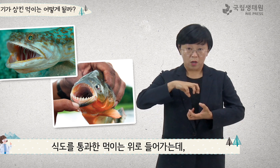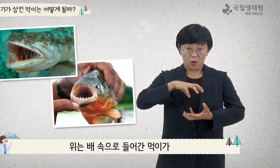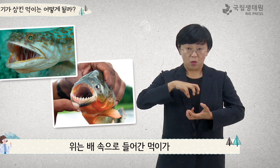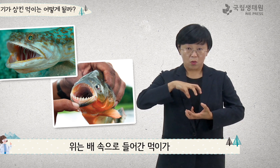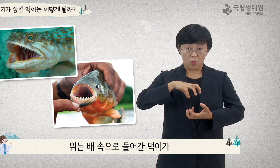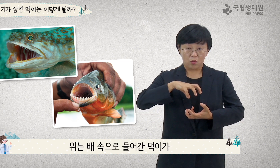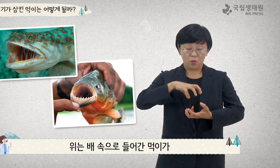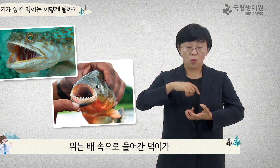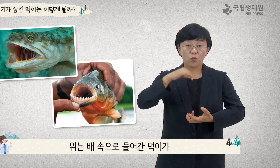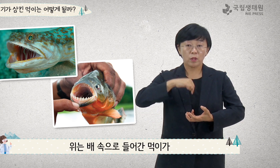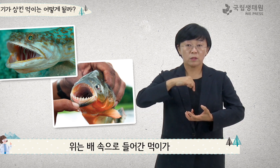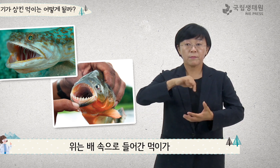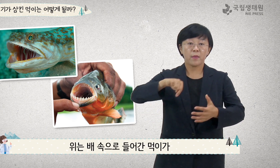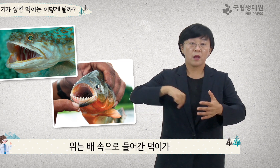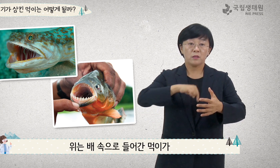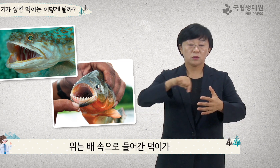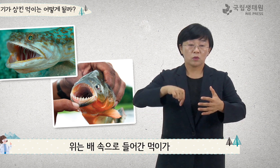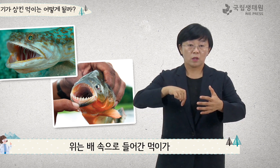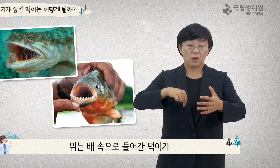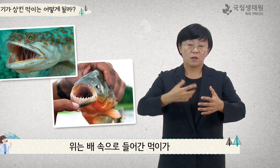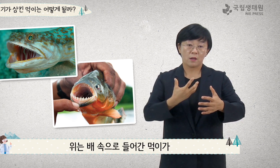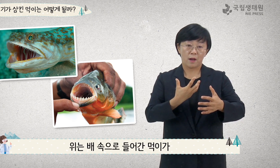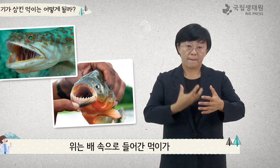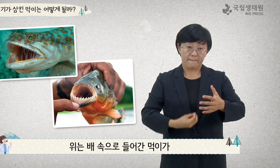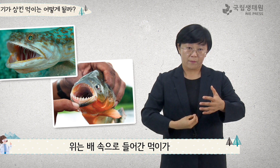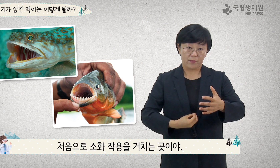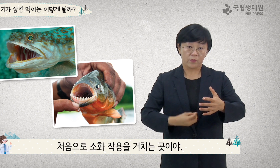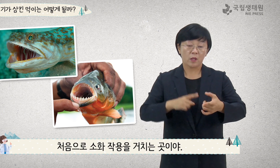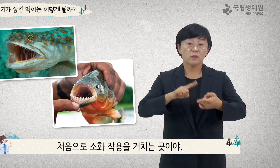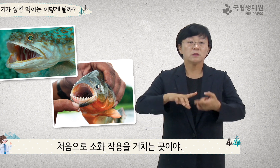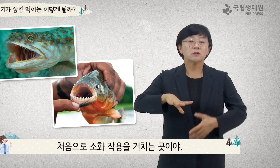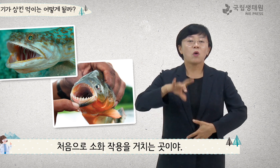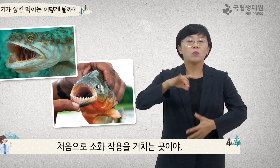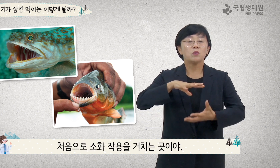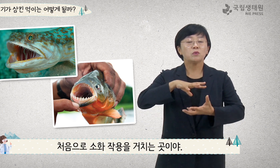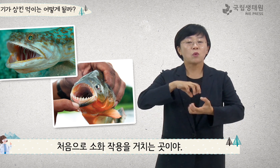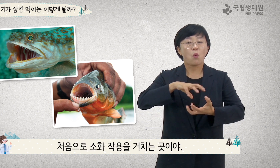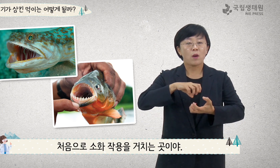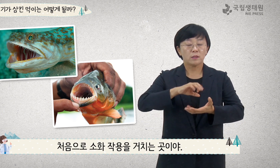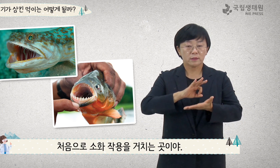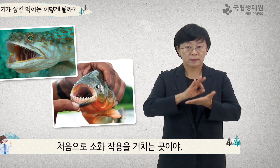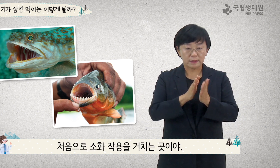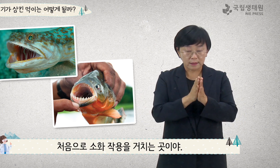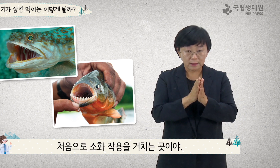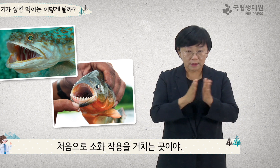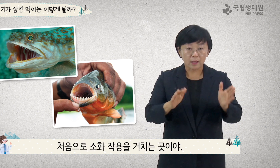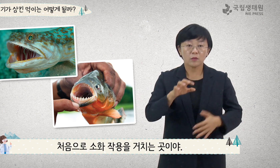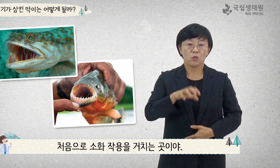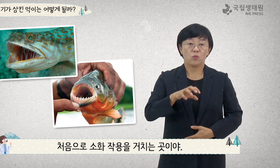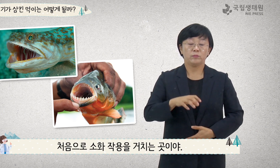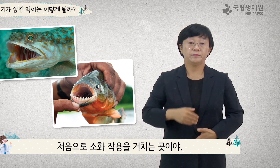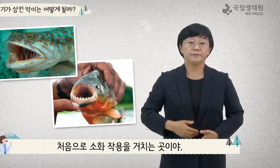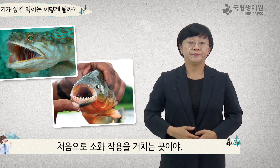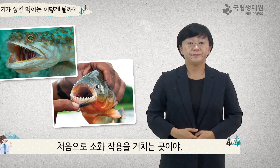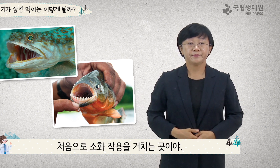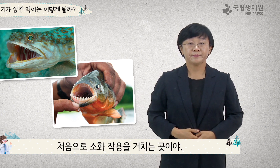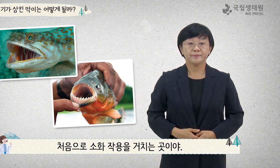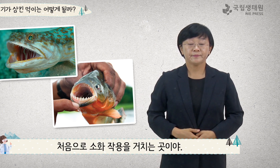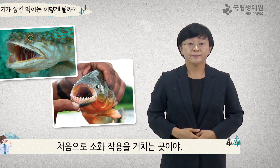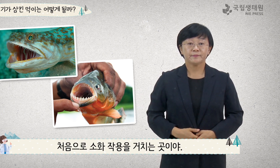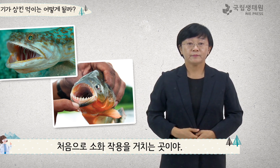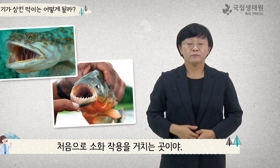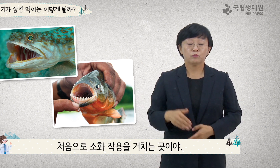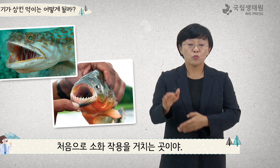들어가는데 위는 뱃속으로 들어간 먹이가 처음으로 소화작용을 거치는 곳이야.